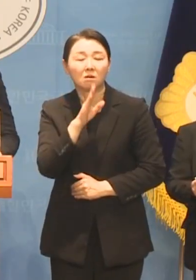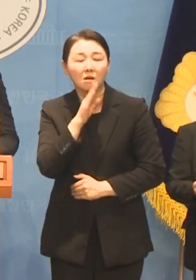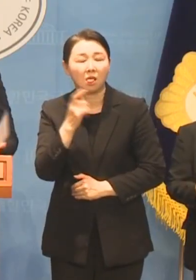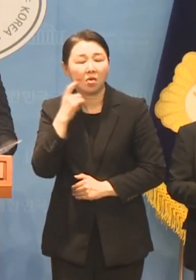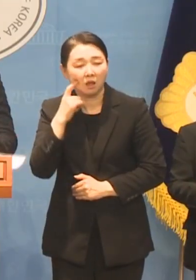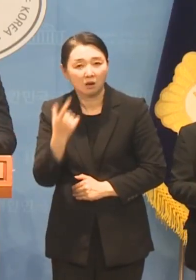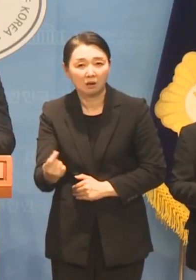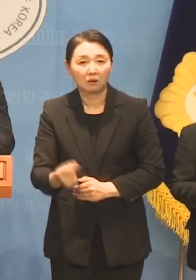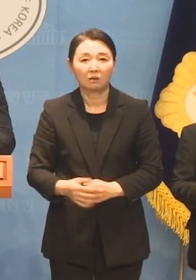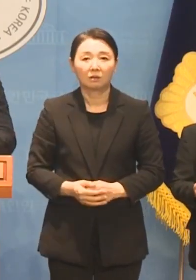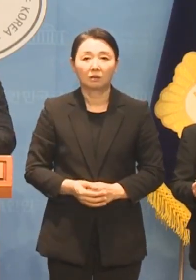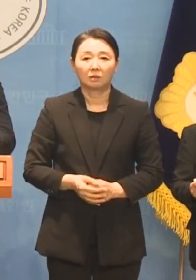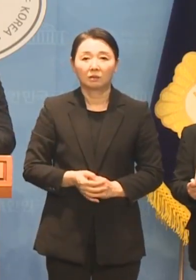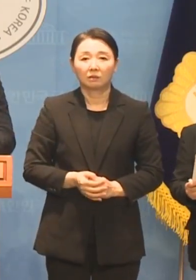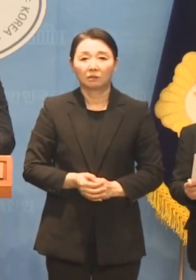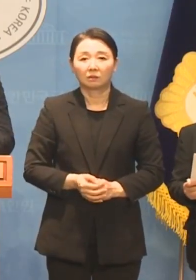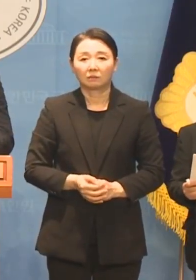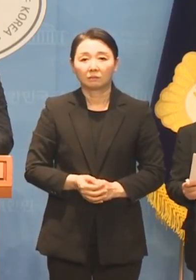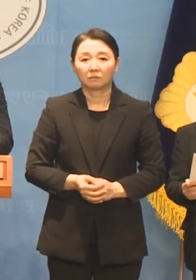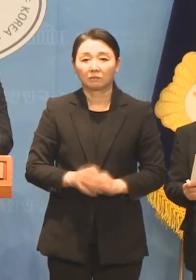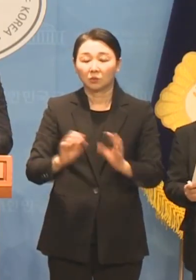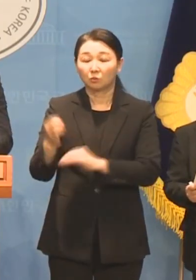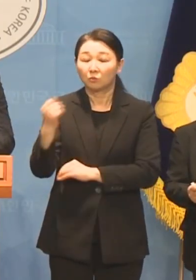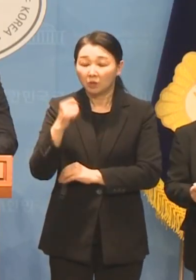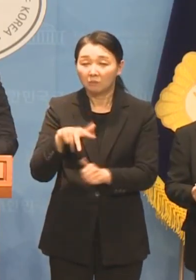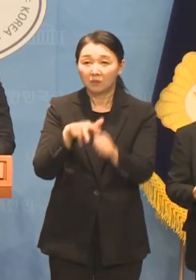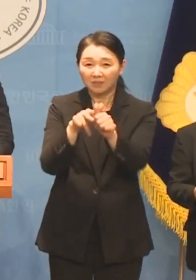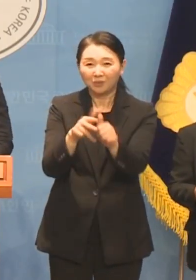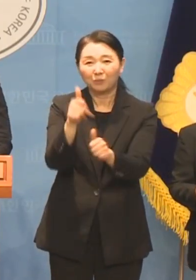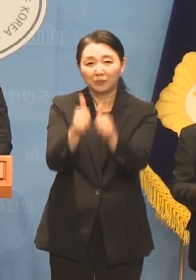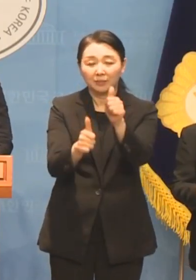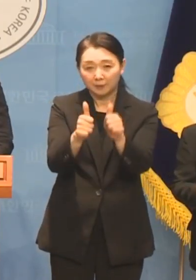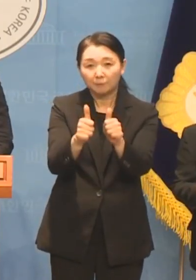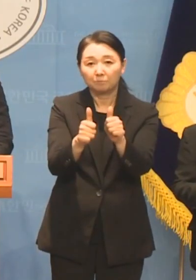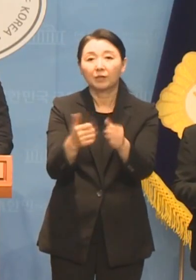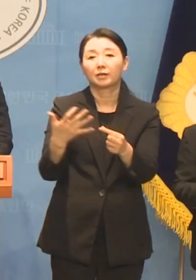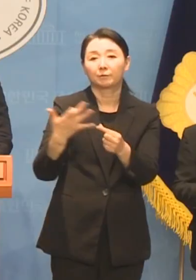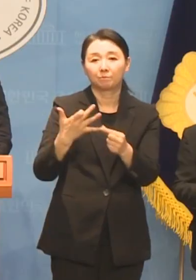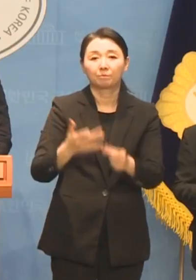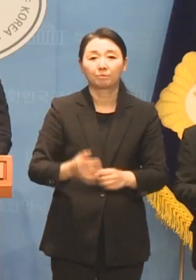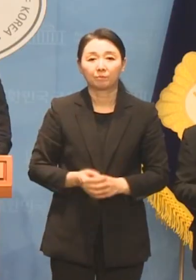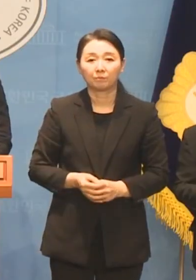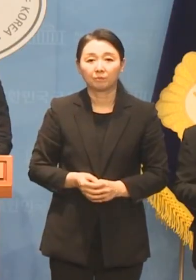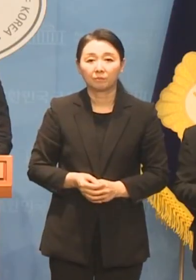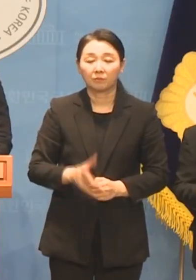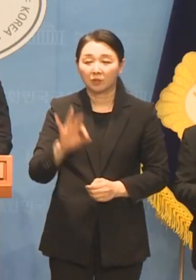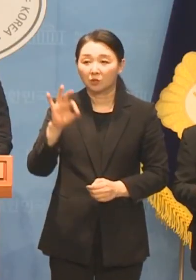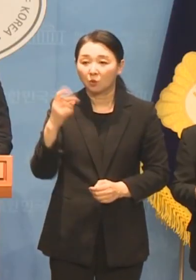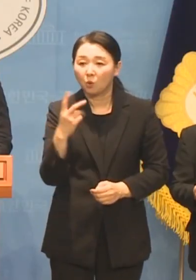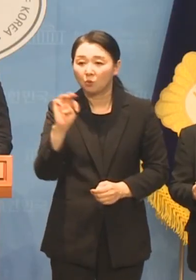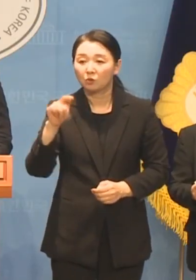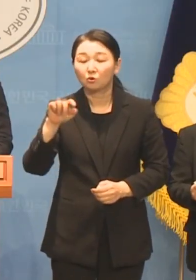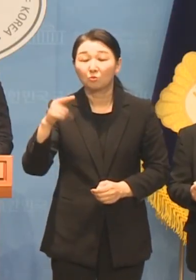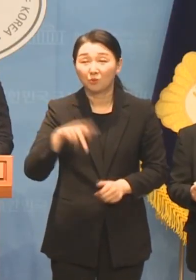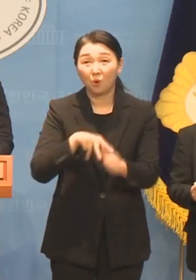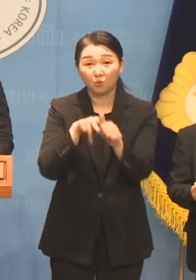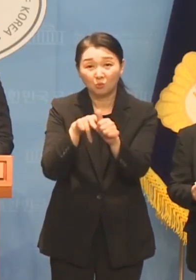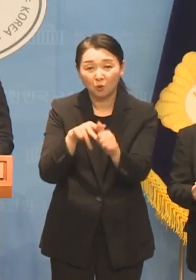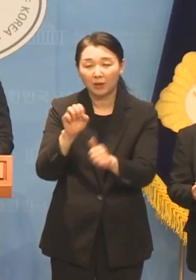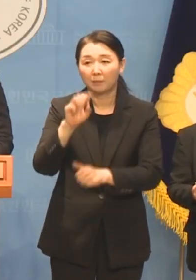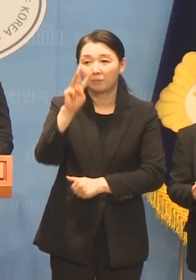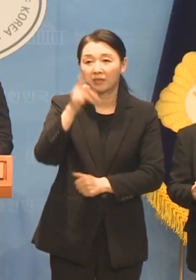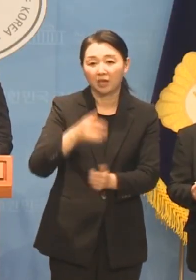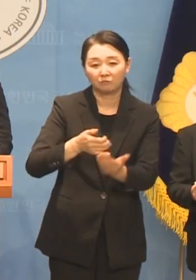호도한 것이라고 볼 수 있습니다. 국민의힘 대선 주자 시리즈 19번째입니다. 홍준표 국민의힘 경선 후보는 MBN